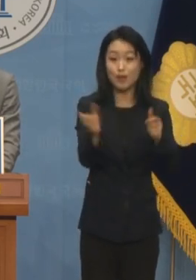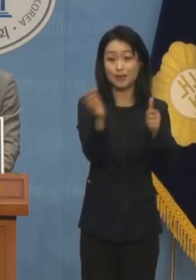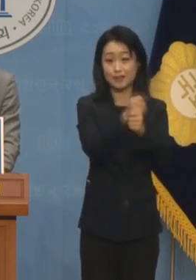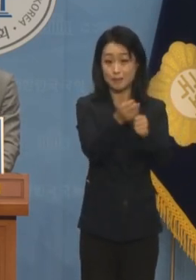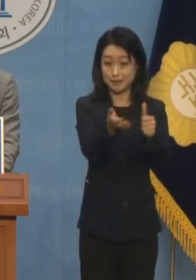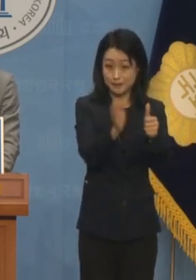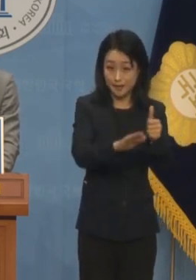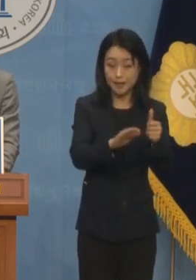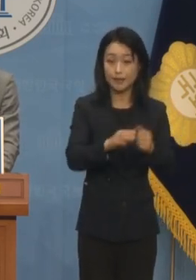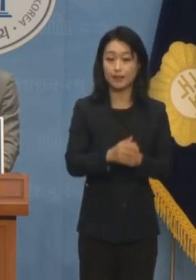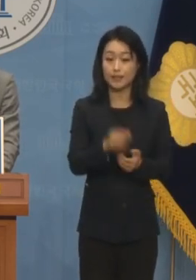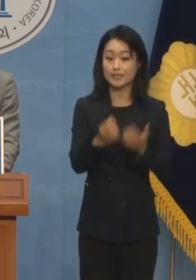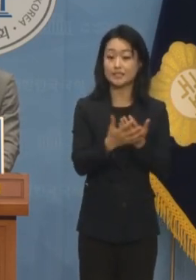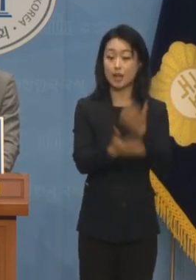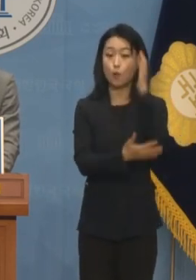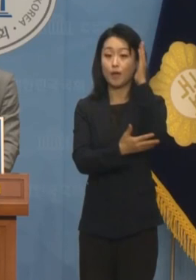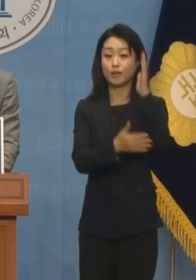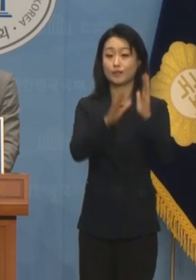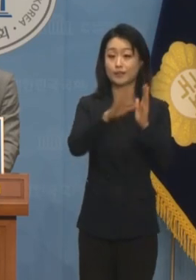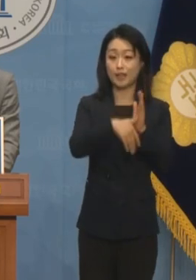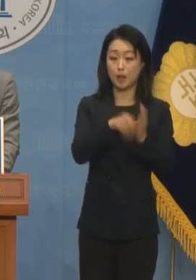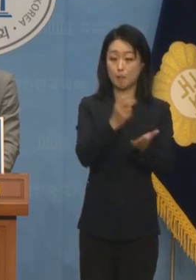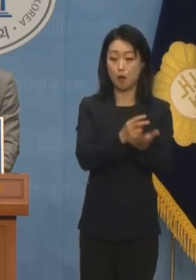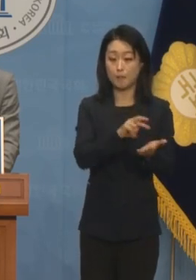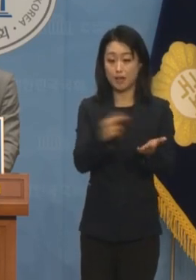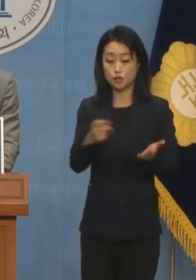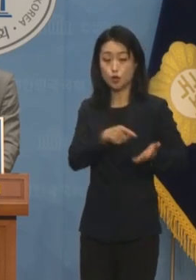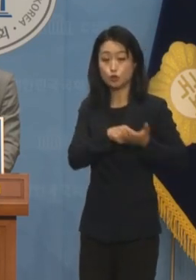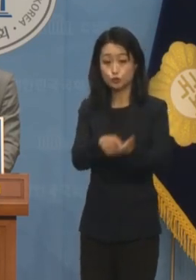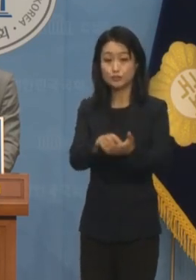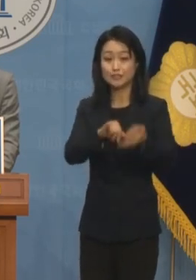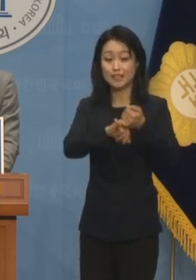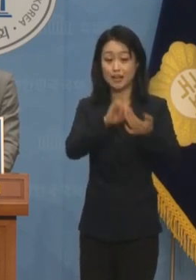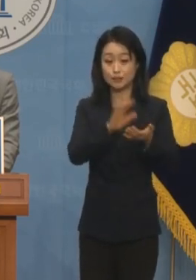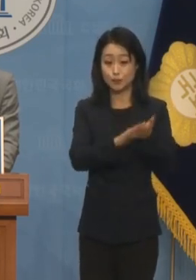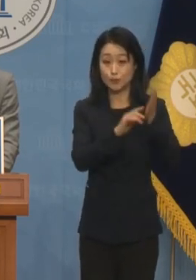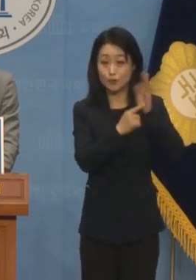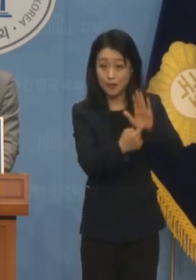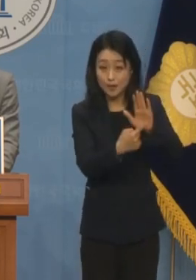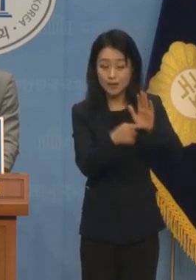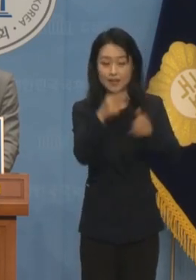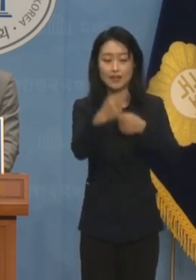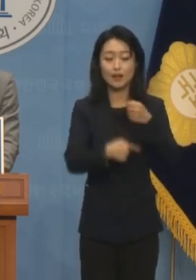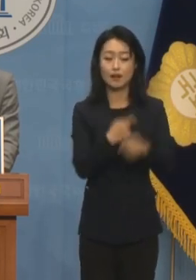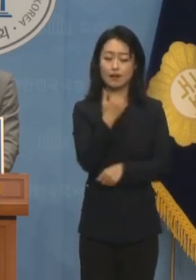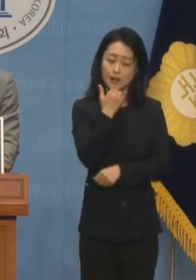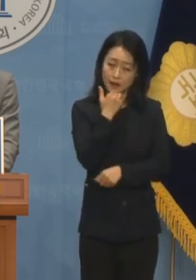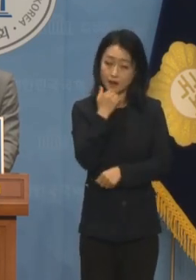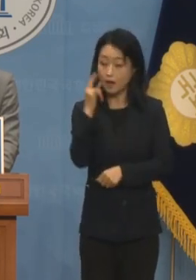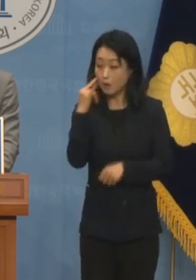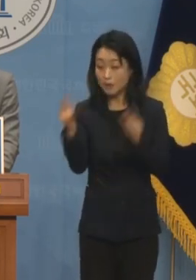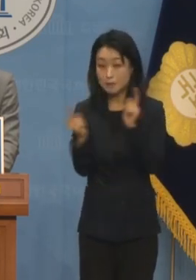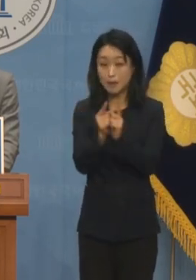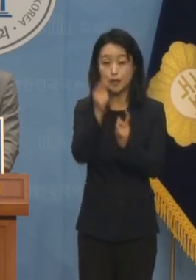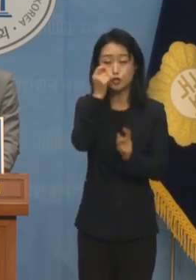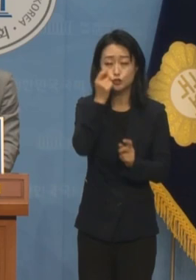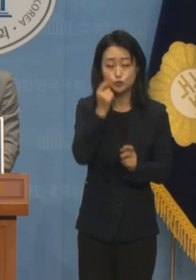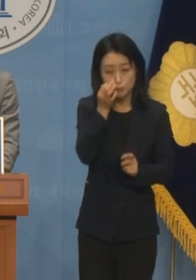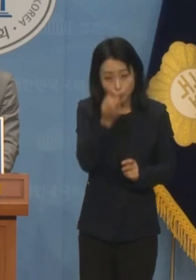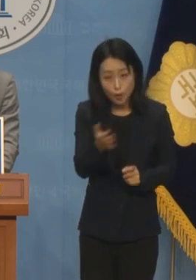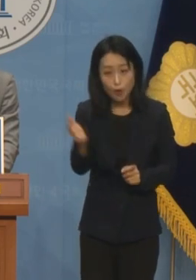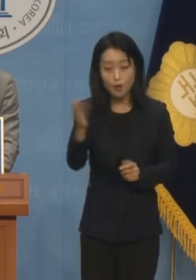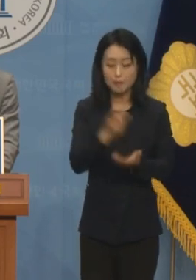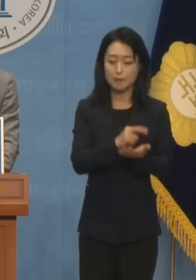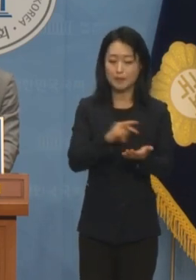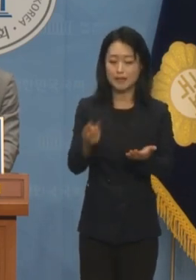그러나 기자회견까지 열어 법안 개정을 추진하겠다고 한 지 1년, 어머님을 만나 눈물 흘리며